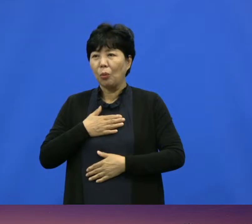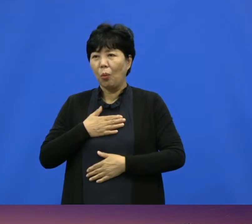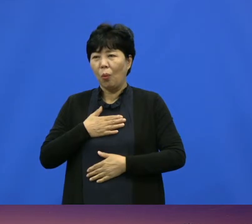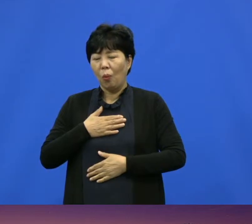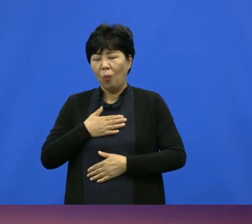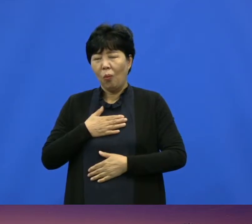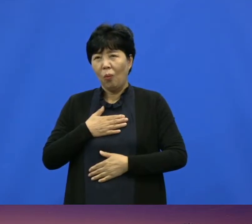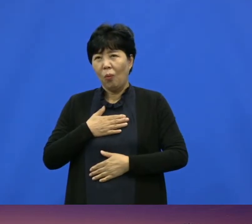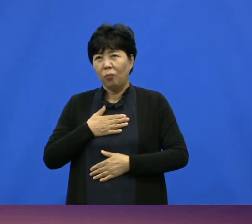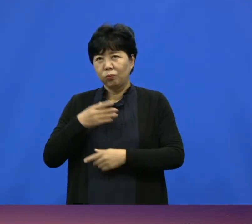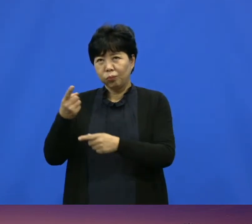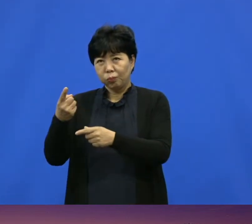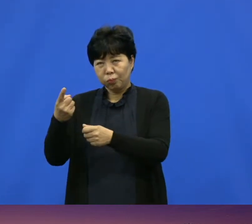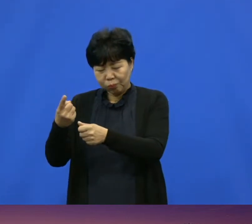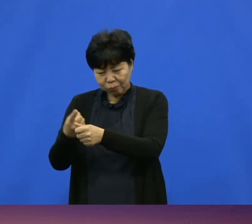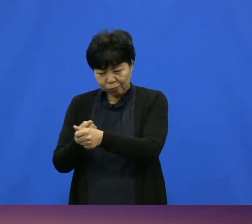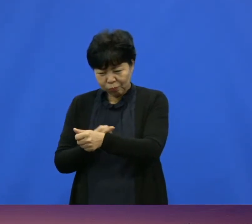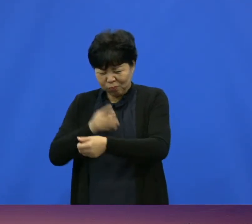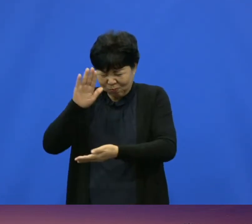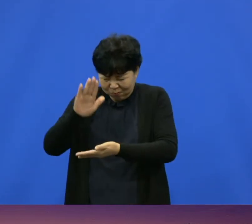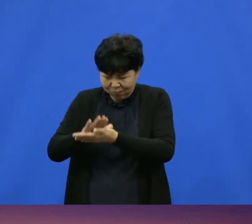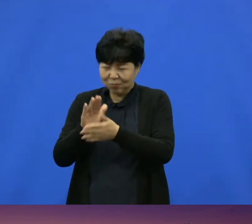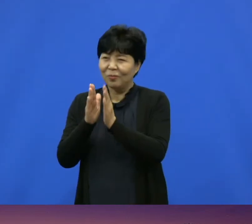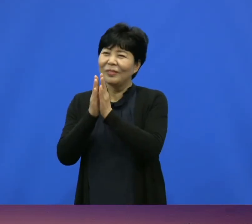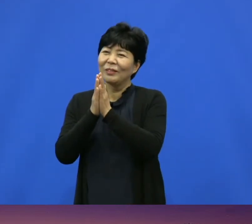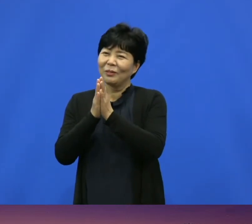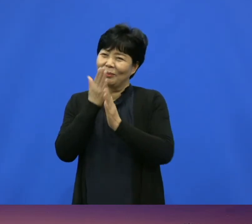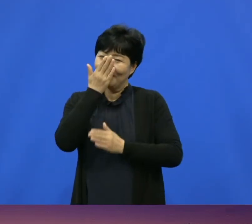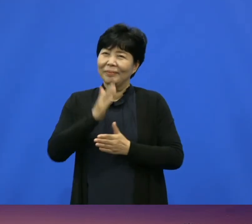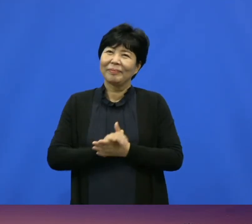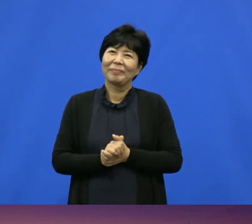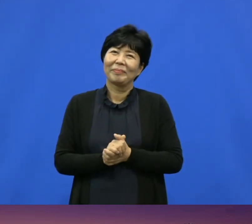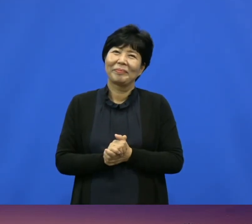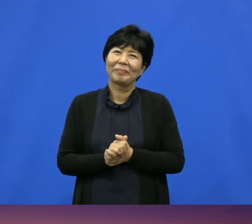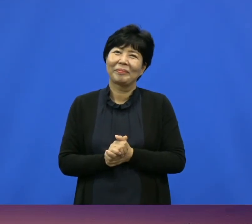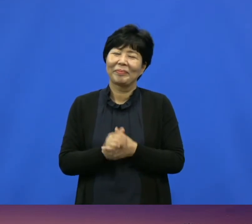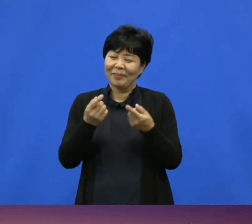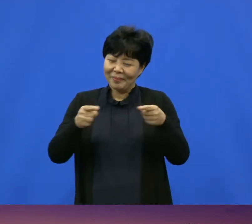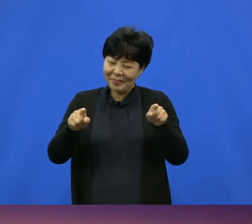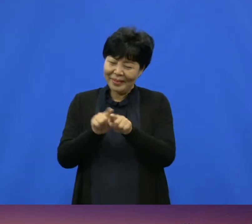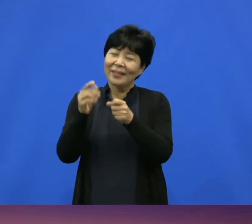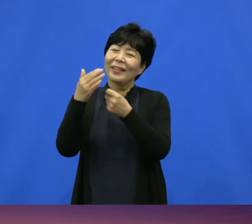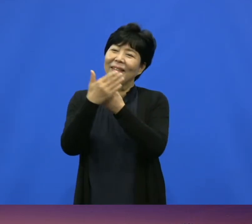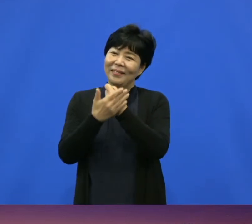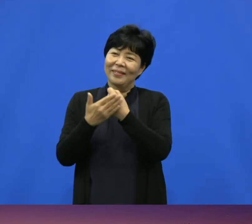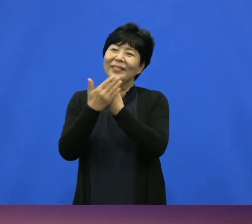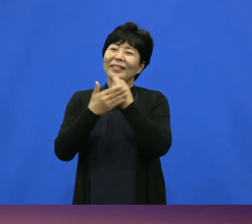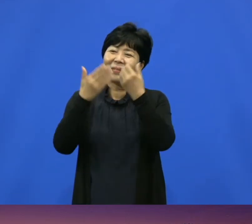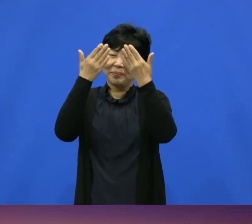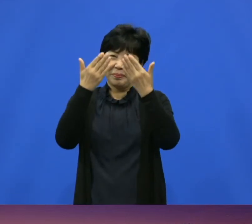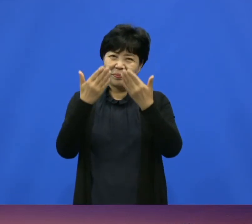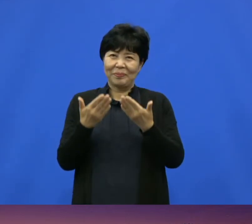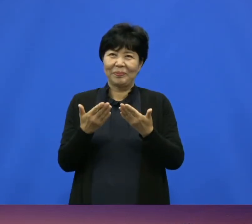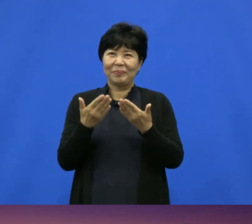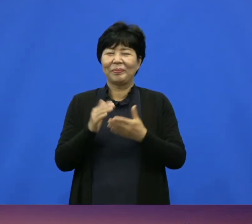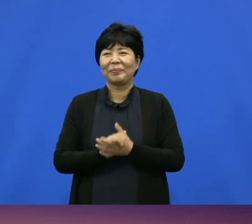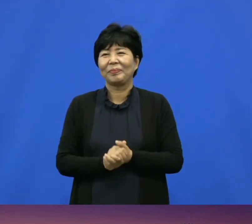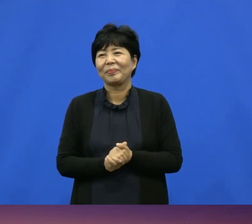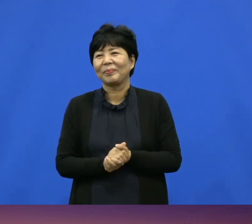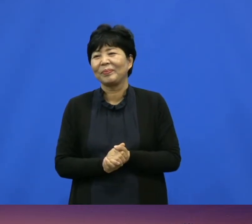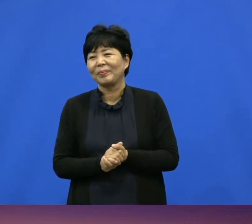붙어가지고 기도해달라고 그러고 같이 여러분 은혜 받는 가운데 은혜가 임하기 때문에 여러분들이